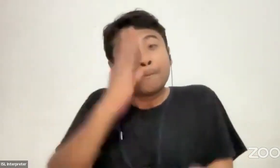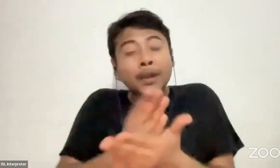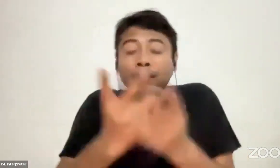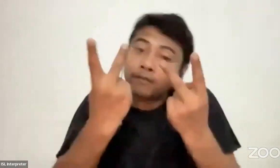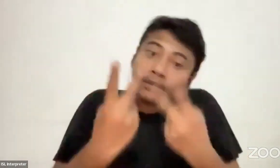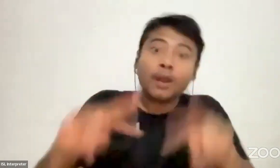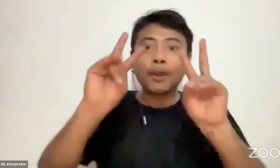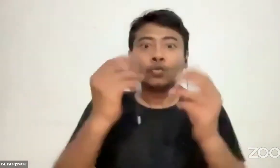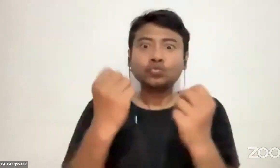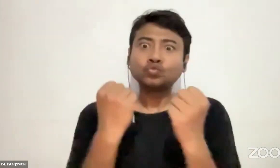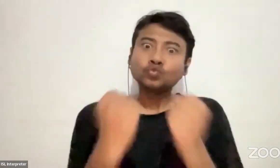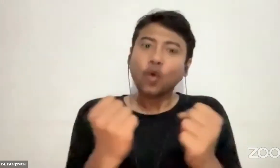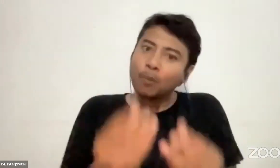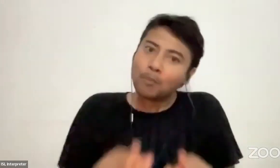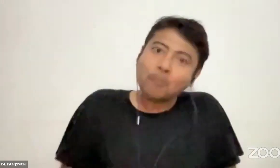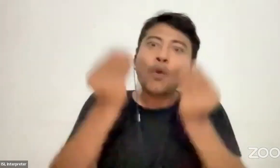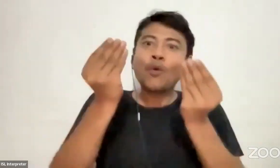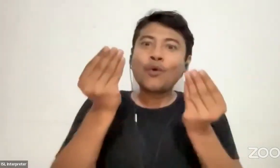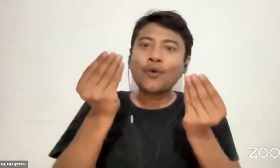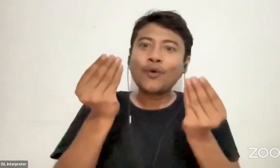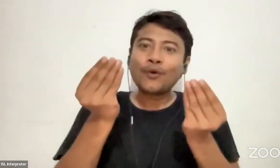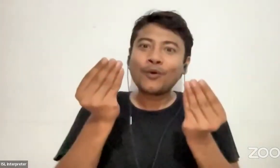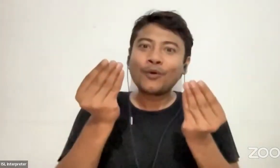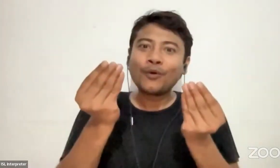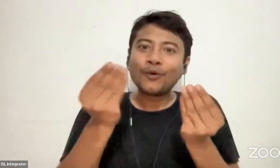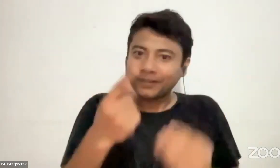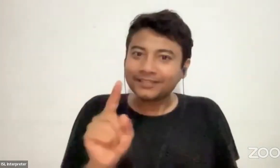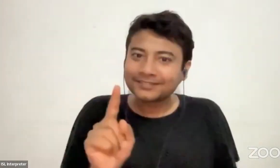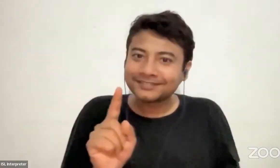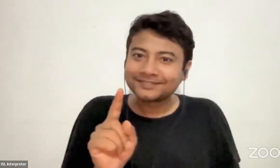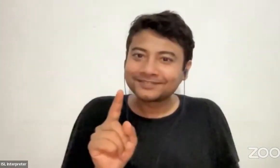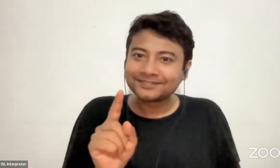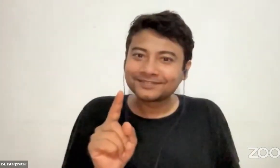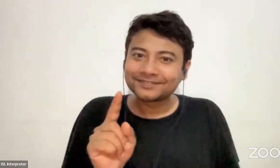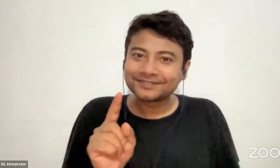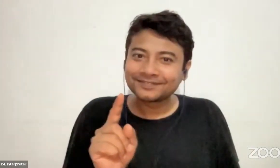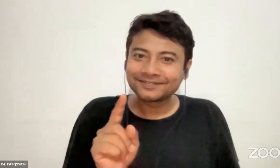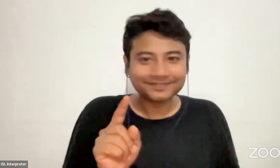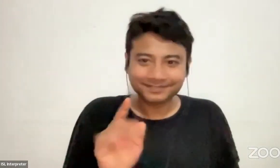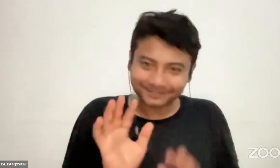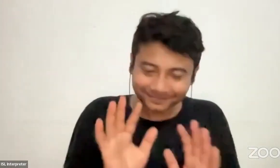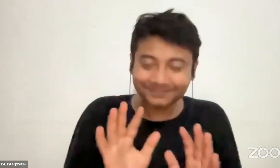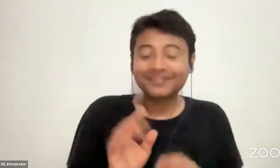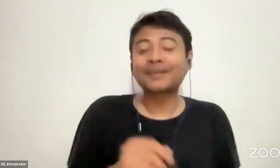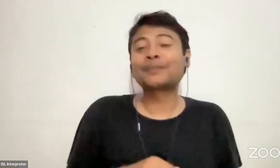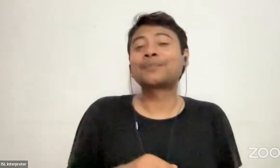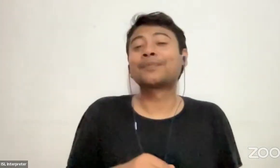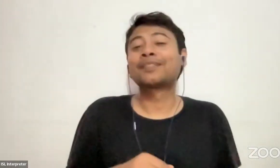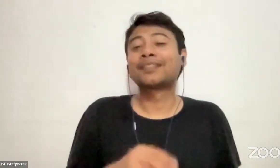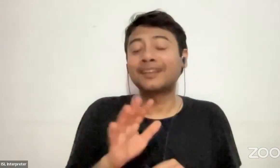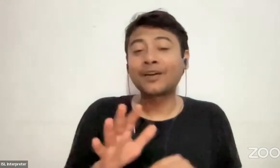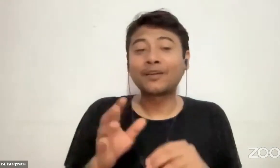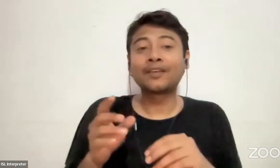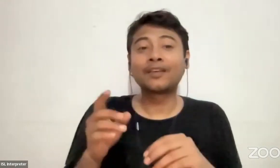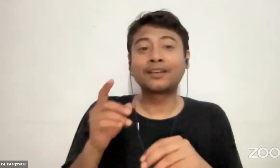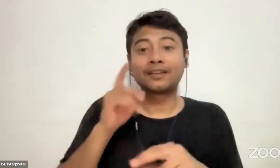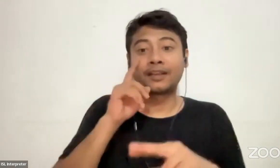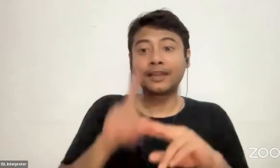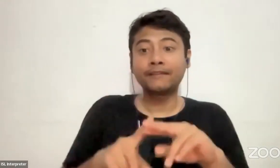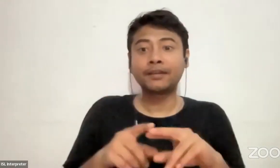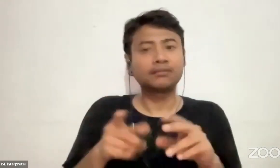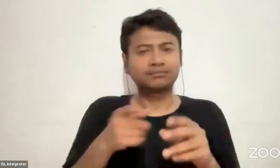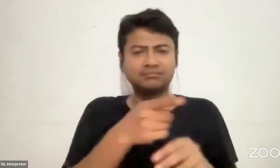कि इस्कॉन से नहीं जुड़ा हुआ, बीडीसी से नहीं जुड़ा हुआ, उसने ऐसा किया और उसकी वो इच्छा पूरी हो